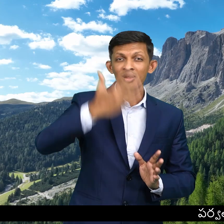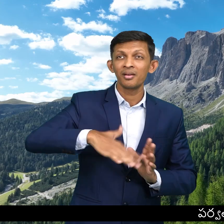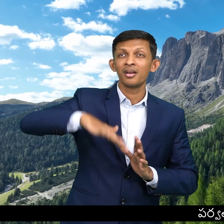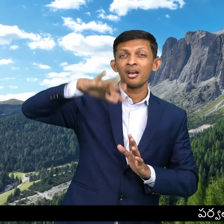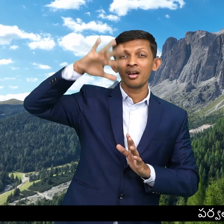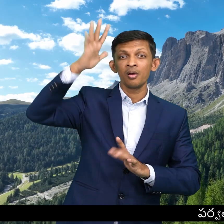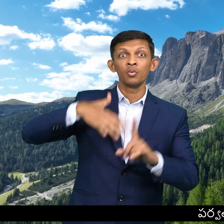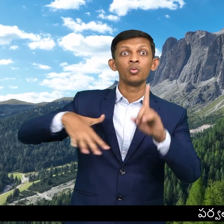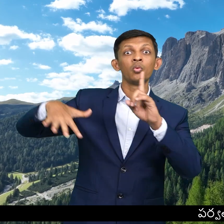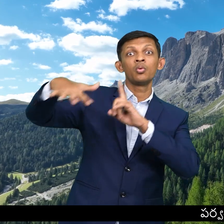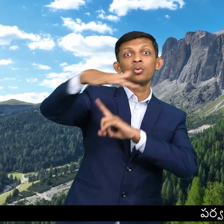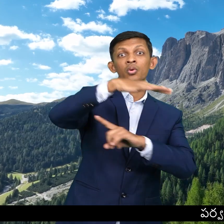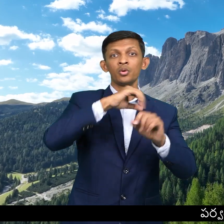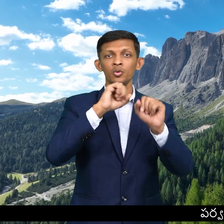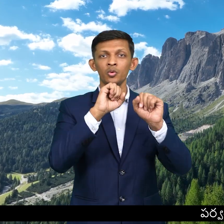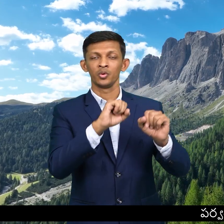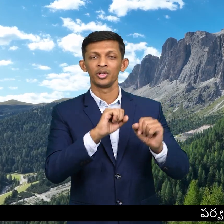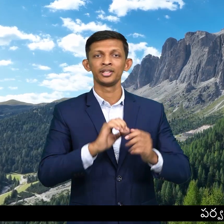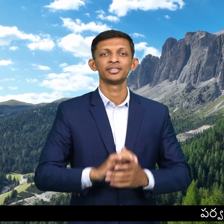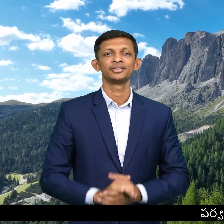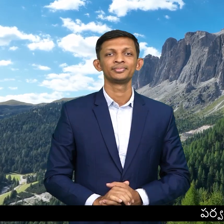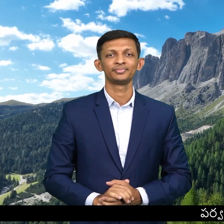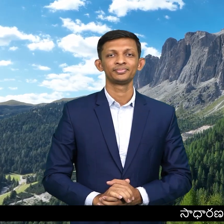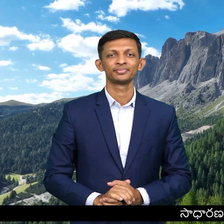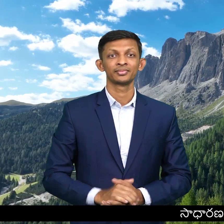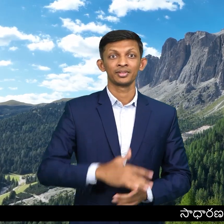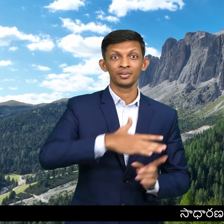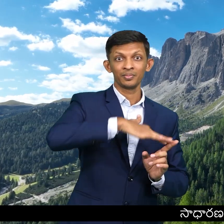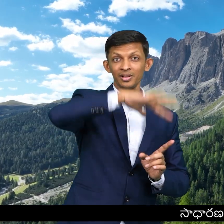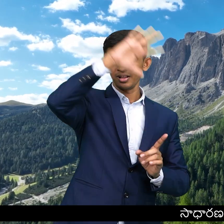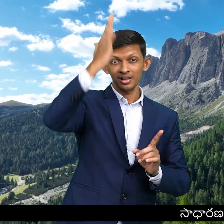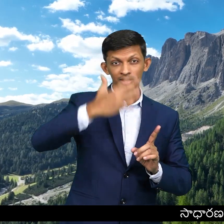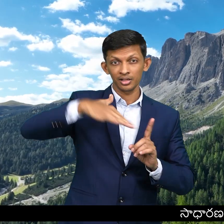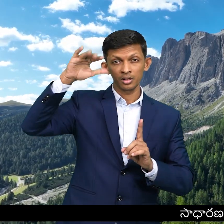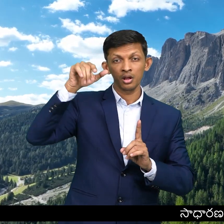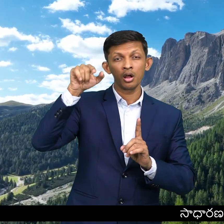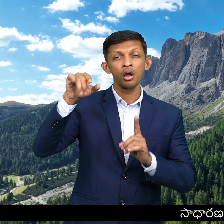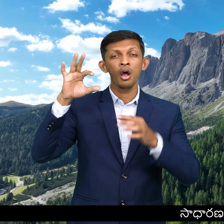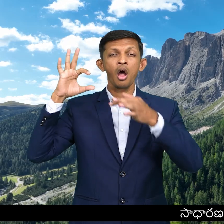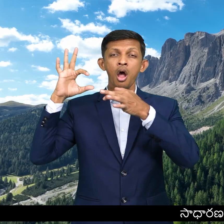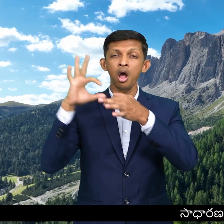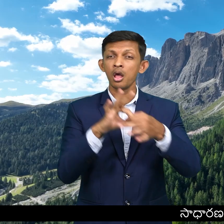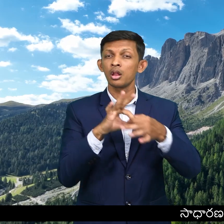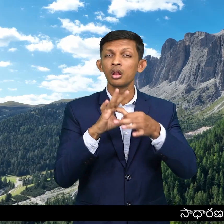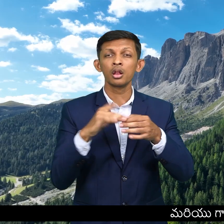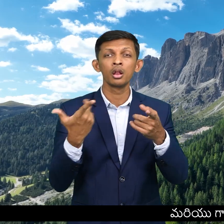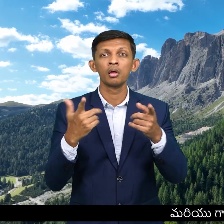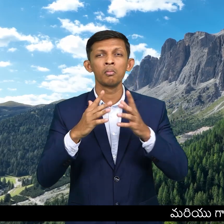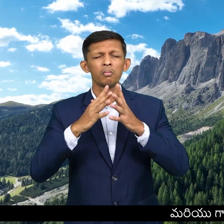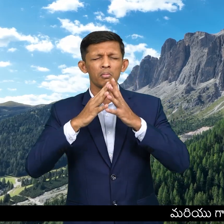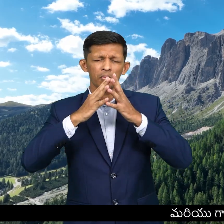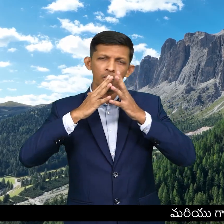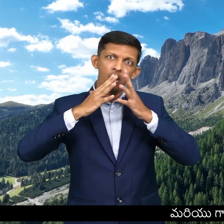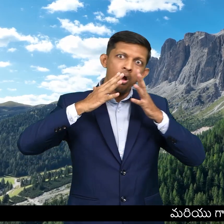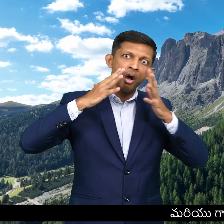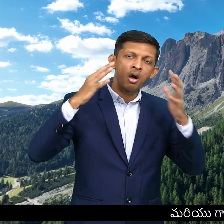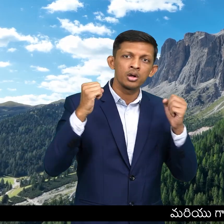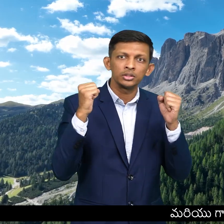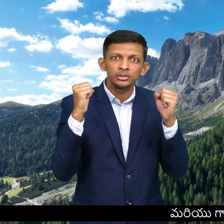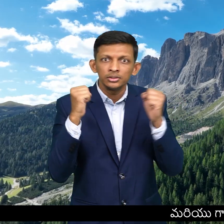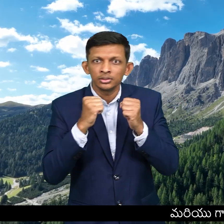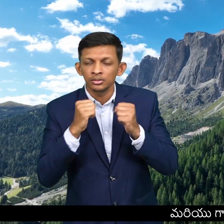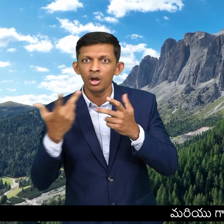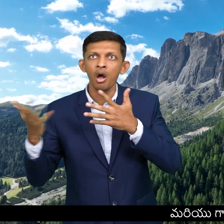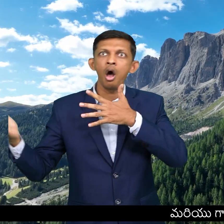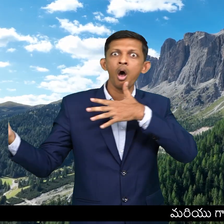పర్వత ప్రాంతాలు, పర్వత ఆవాసాలు సాధారణంగా చాలా చల్లగా మరియు గాలులతో ఉంటాయి.